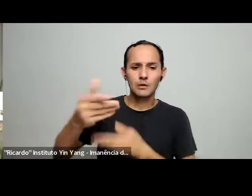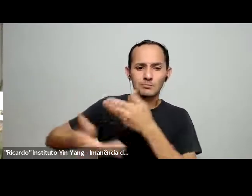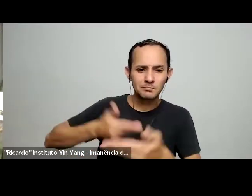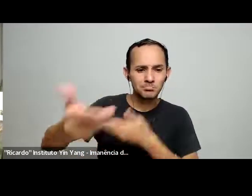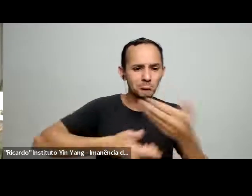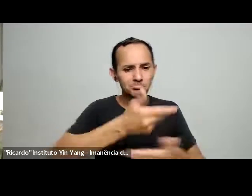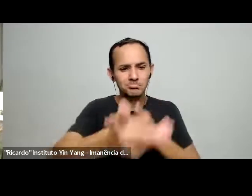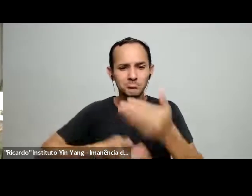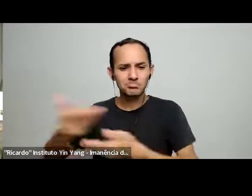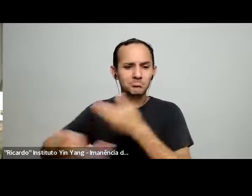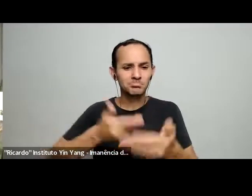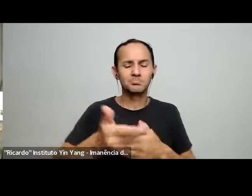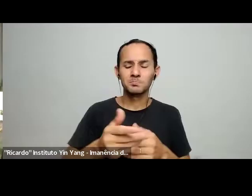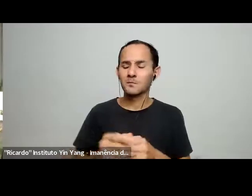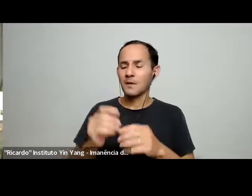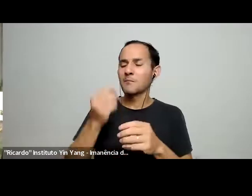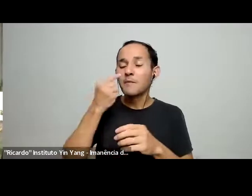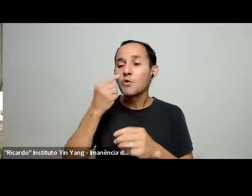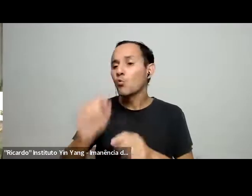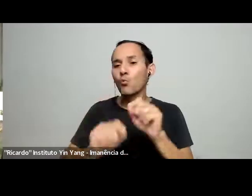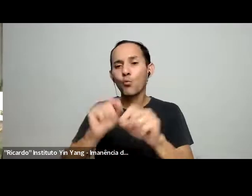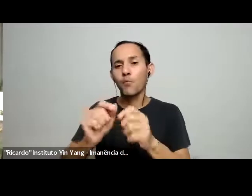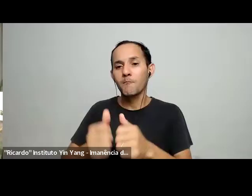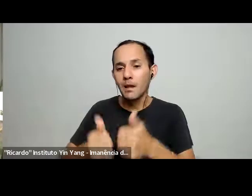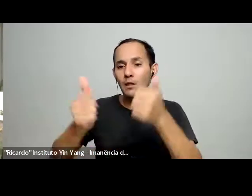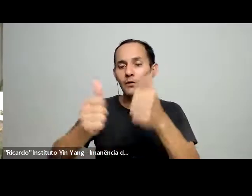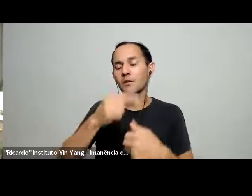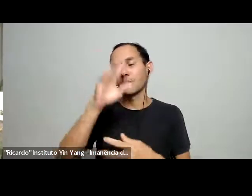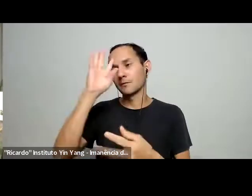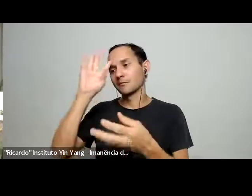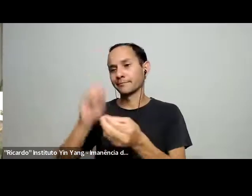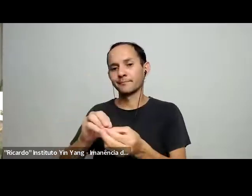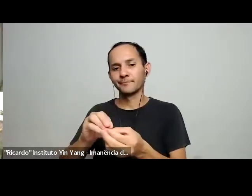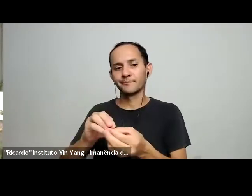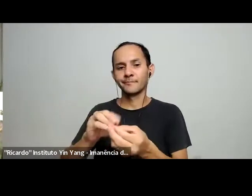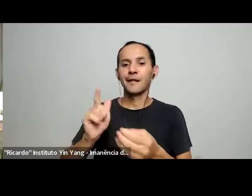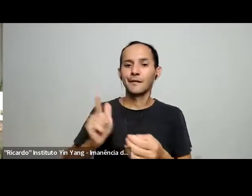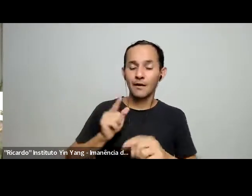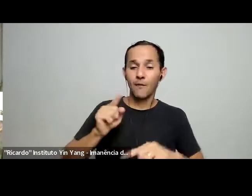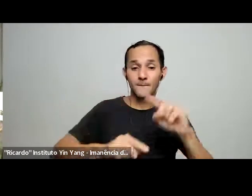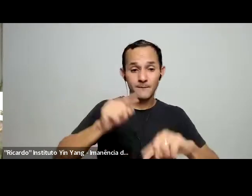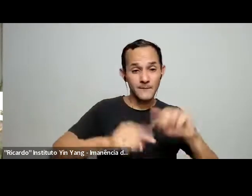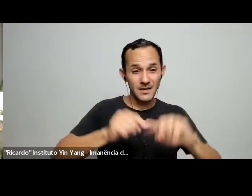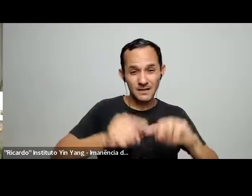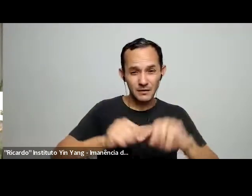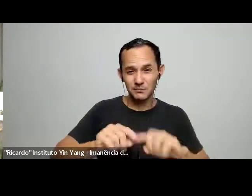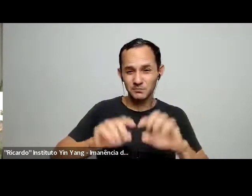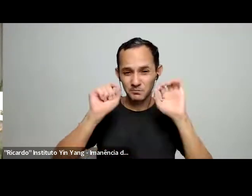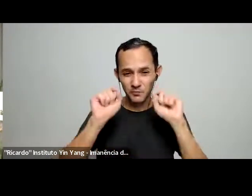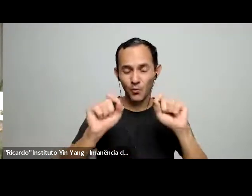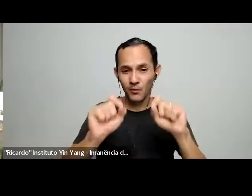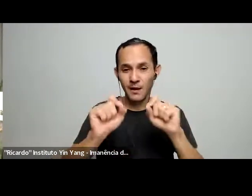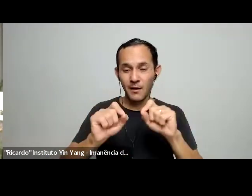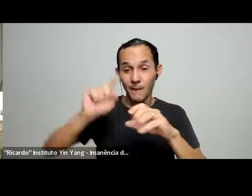aquilo que a gente precisava melhorar, nós entendemos que nós tínhamos um material realmente muito